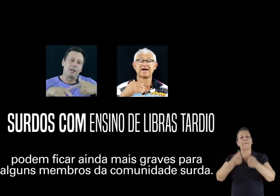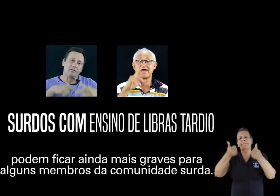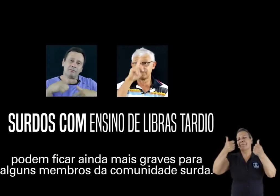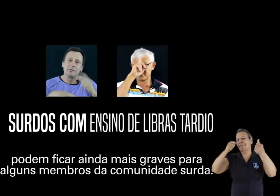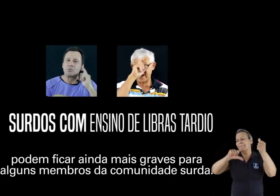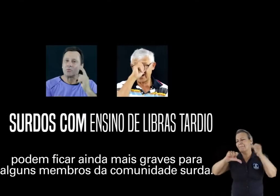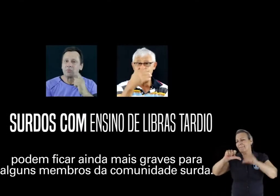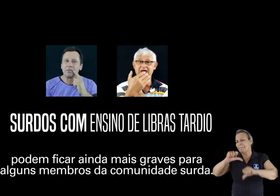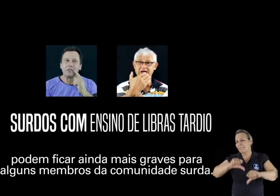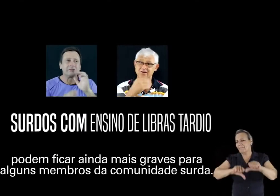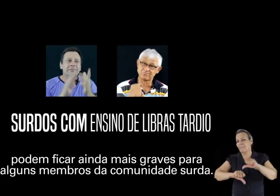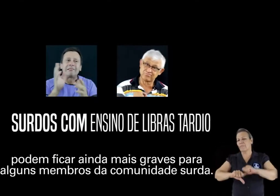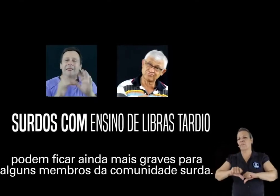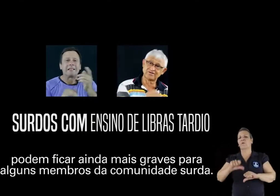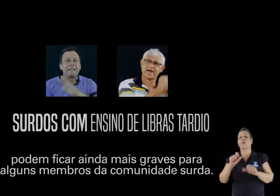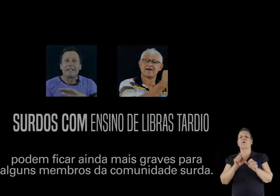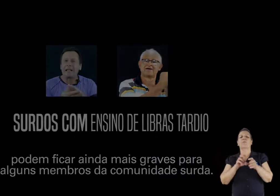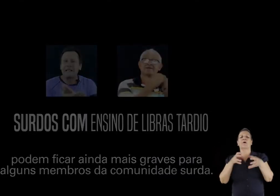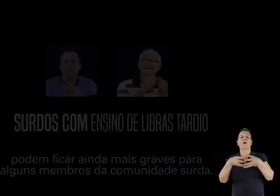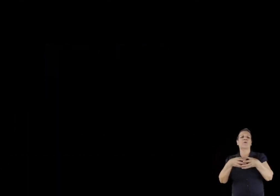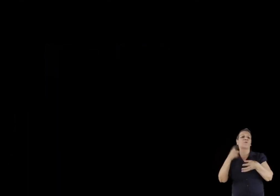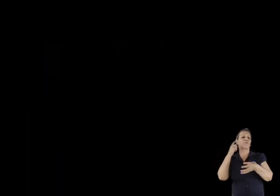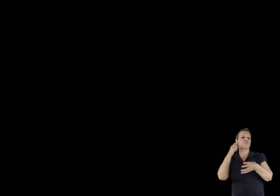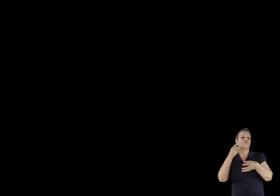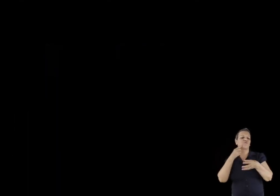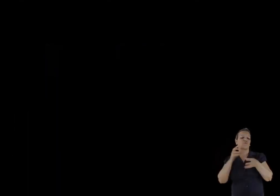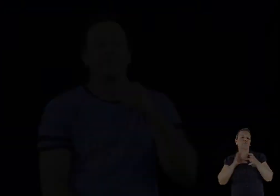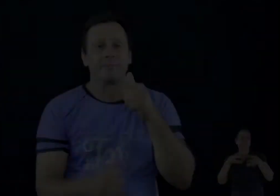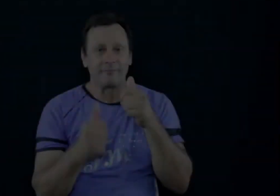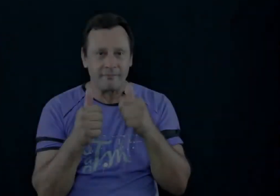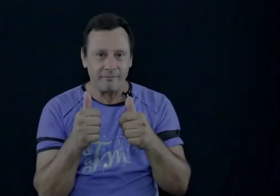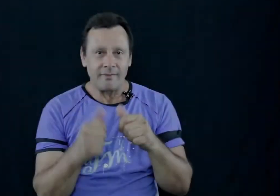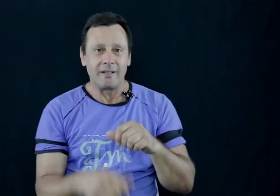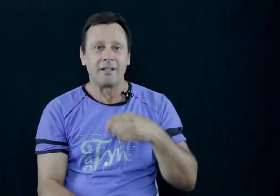ainda mais graves para alguns membros da comunidade surda.